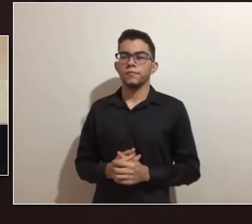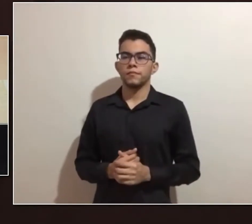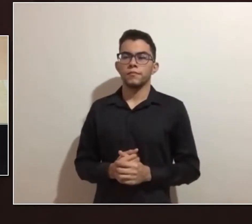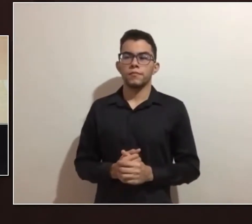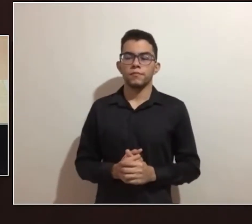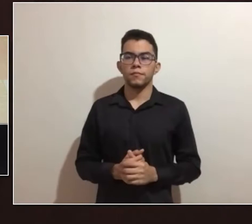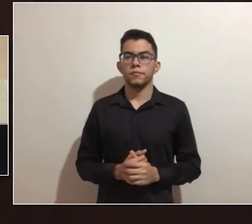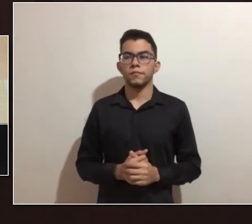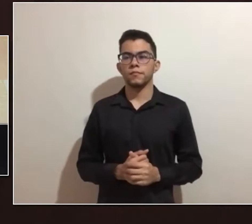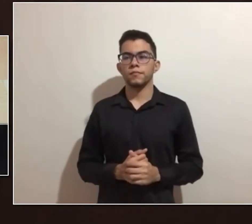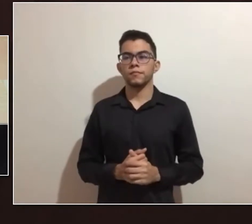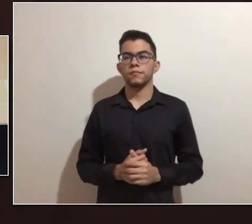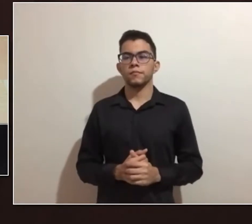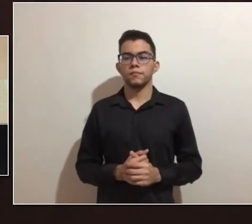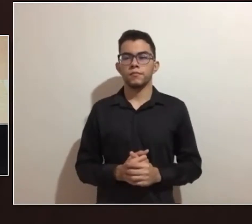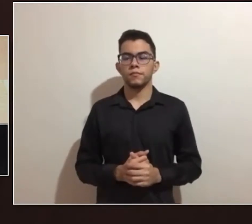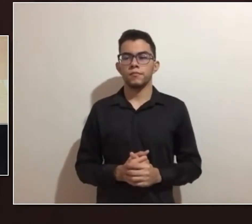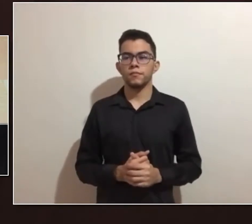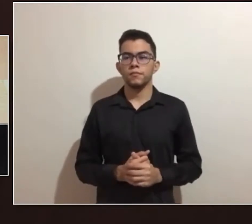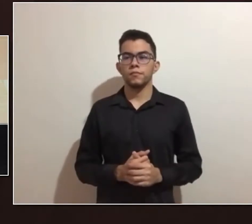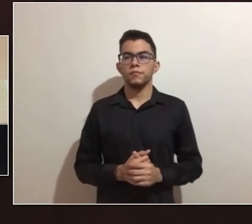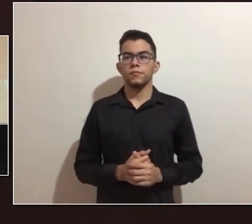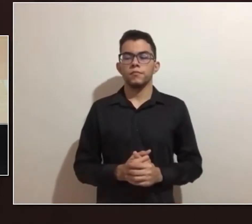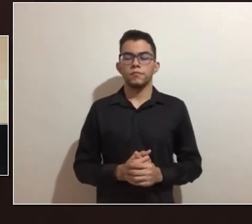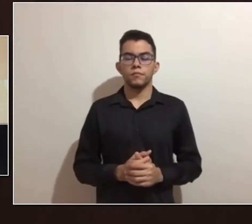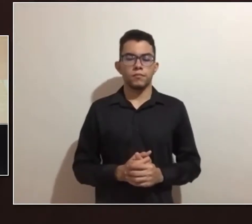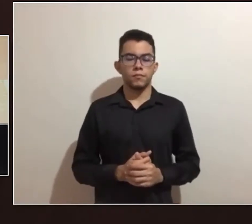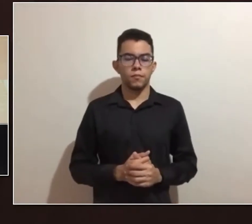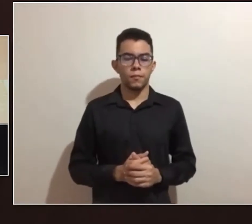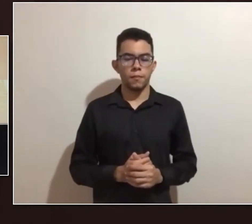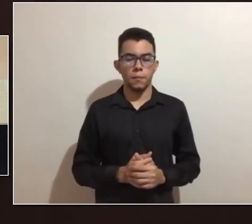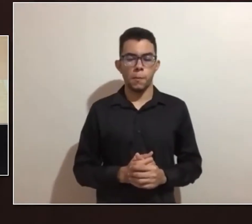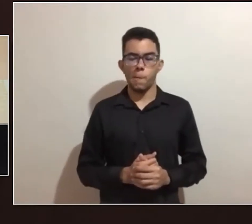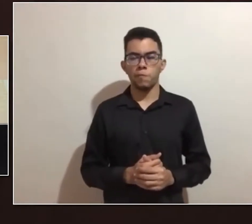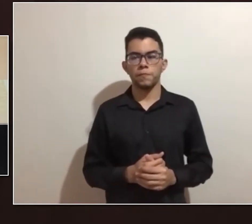estudar, usar esse termo